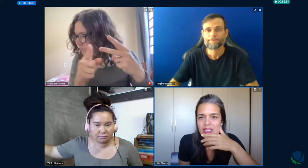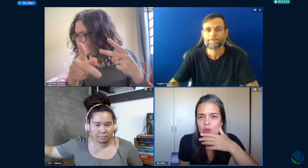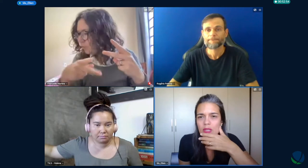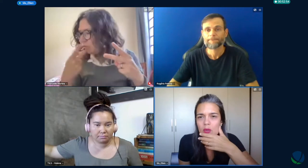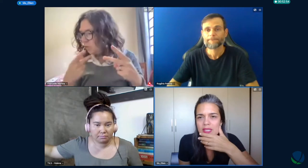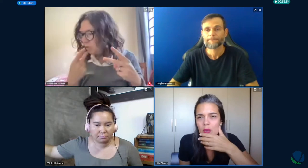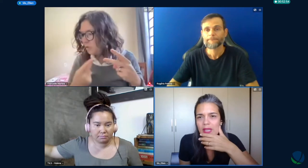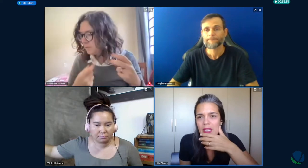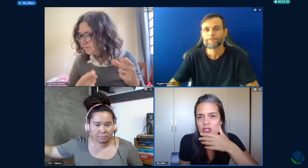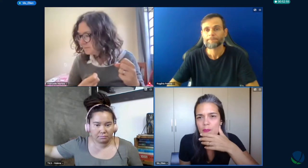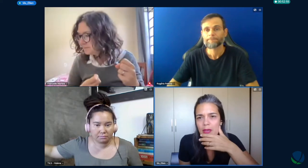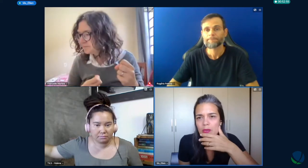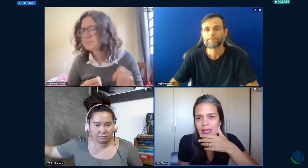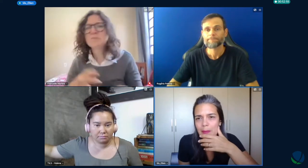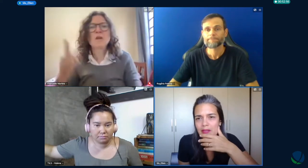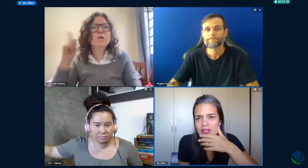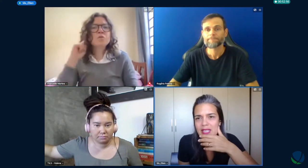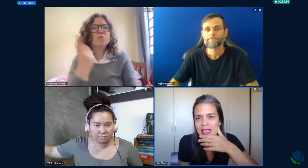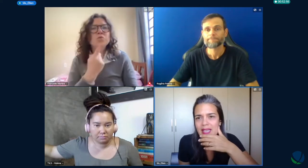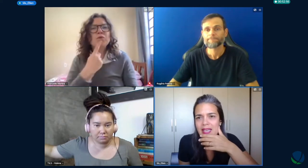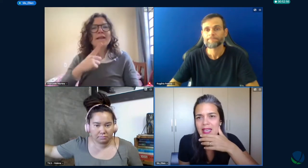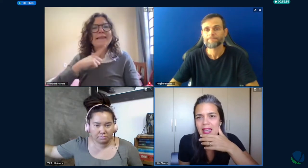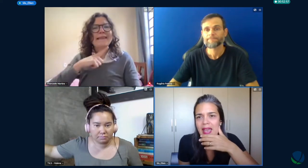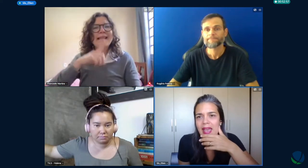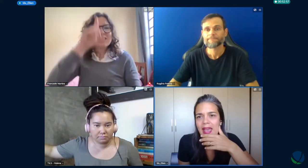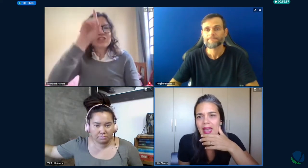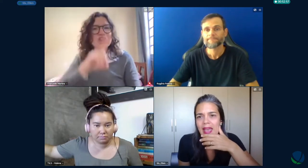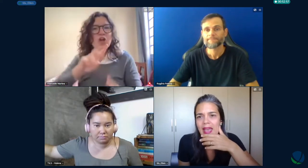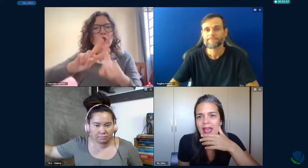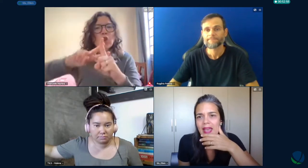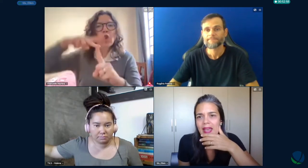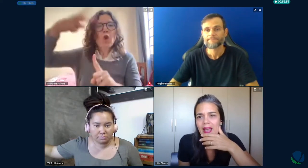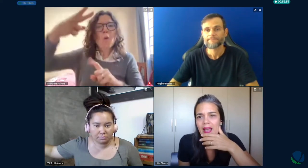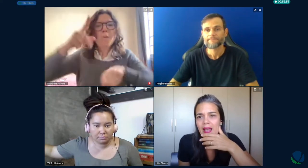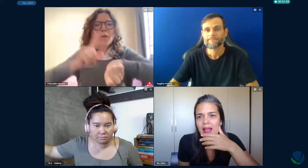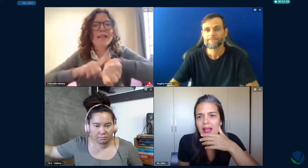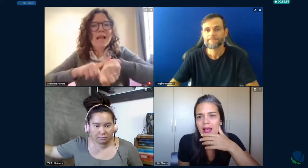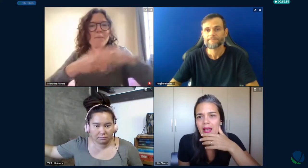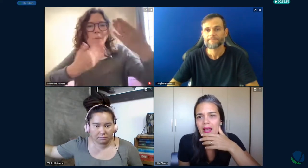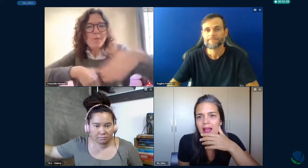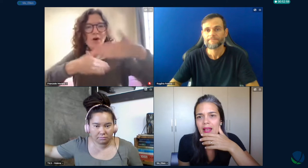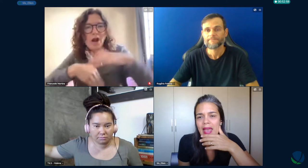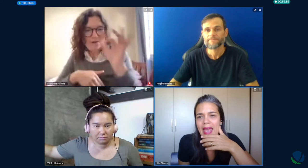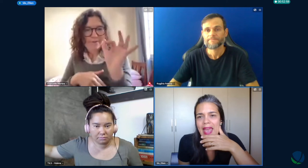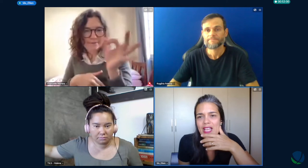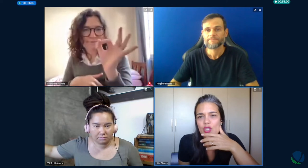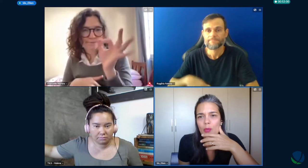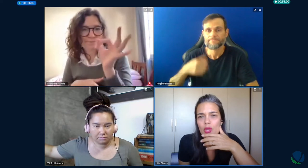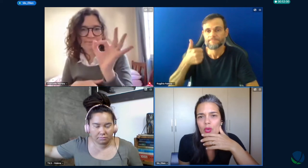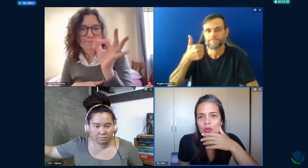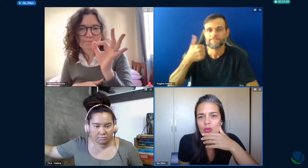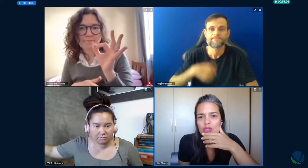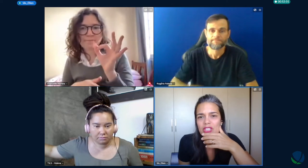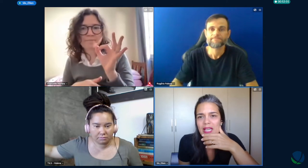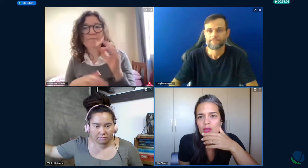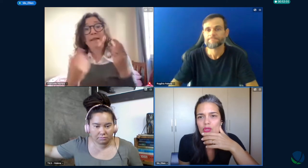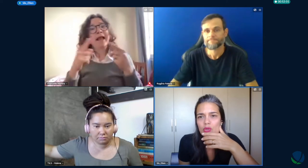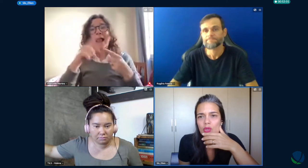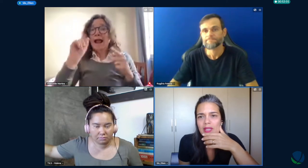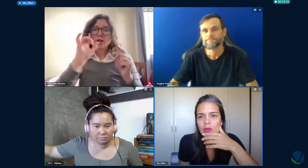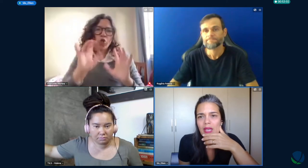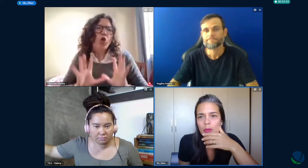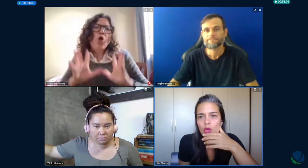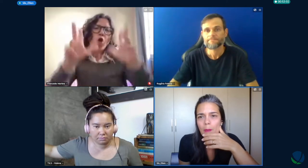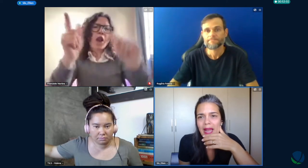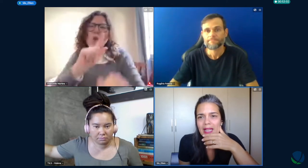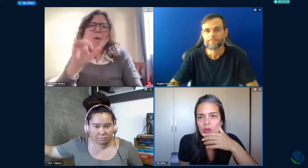A segunda coisa que eu queria te perguntar para você Sobre o direito do